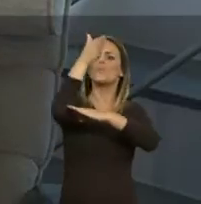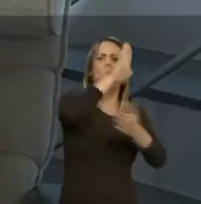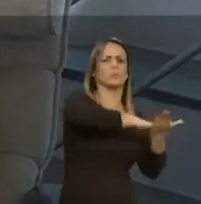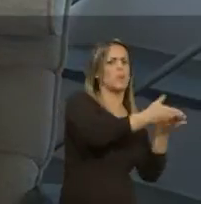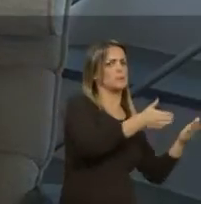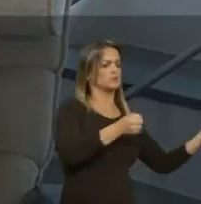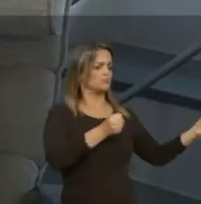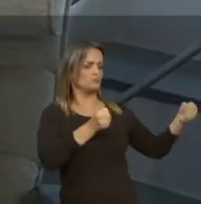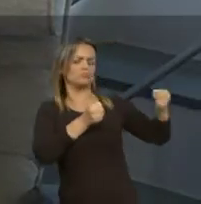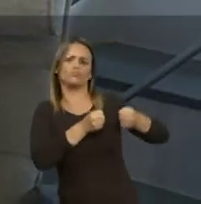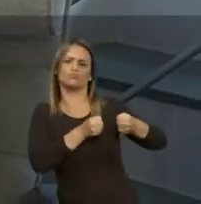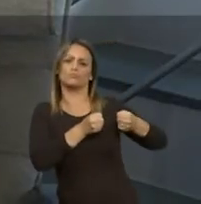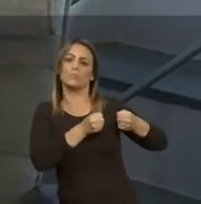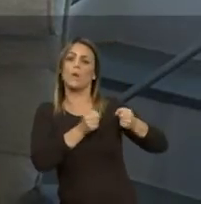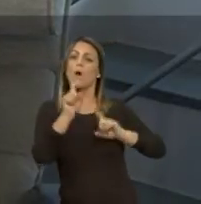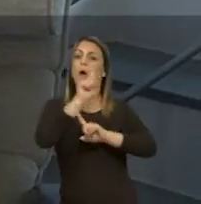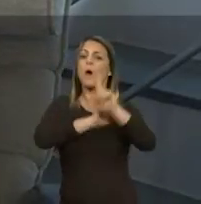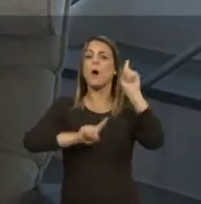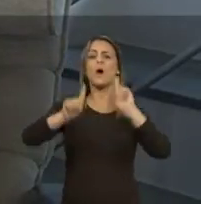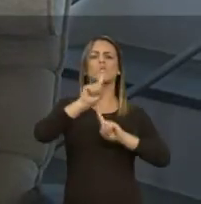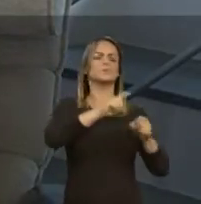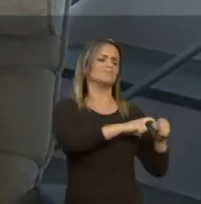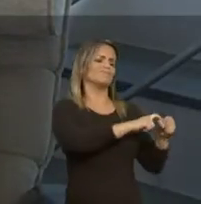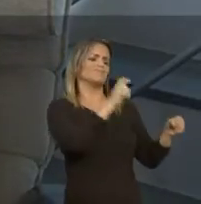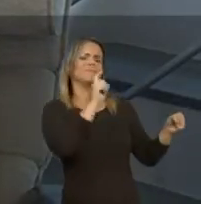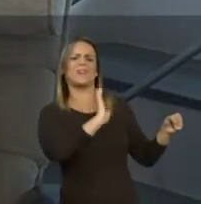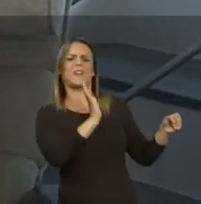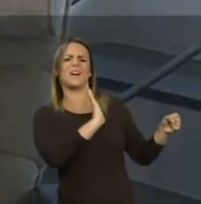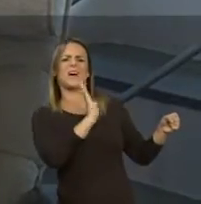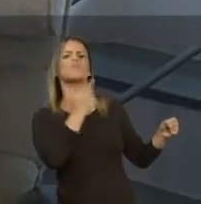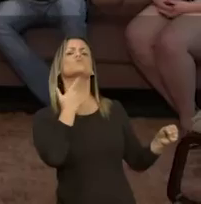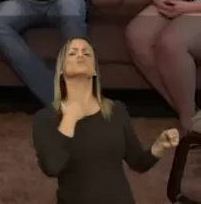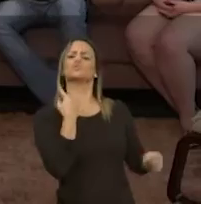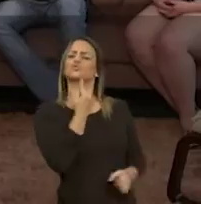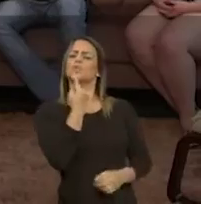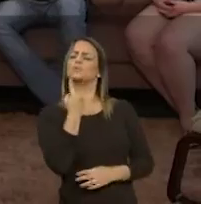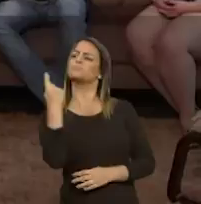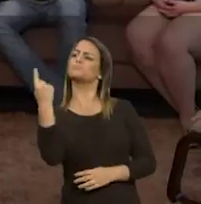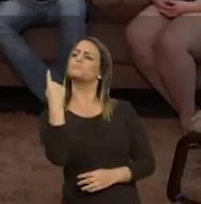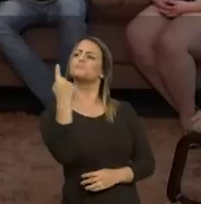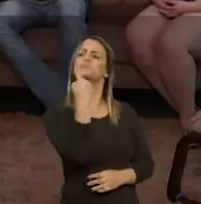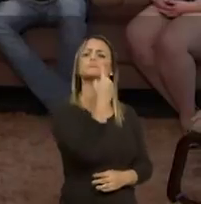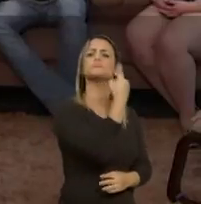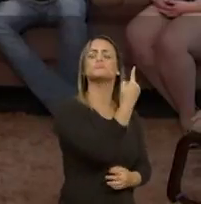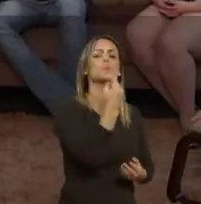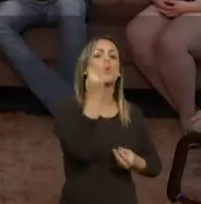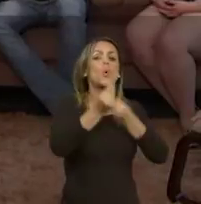atividade, e outros se sentem mais autônomos. Como é a tua experiência nessa relação?